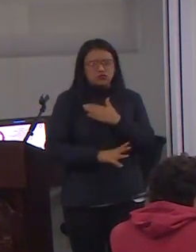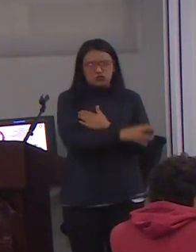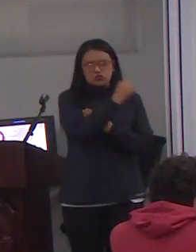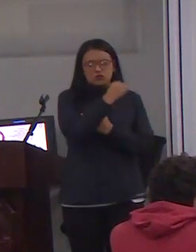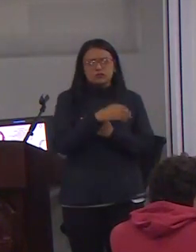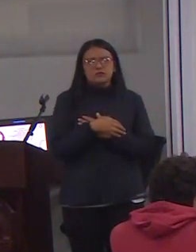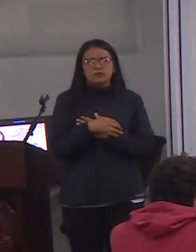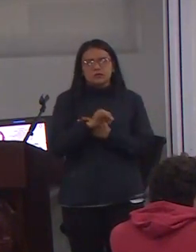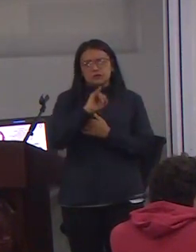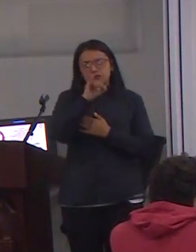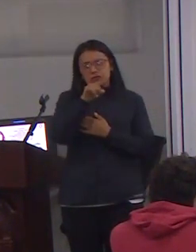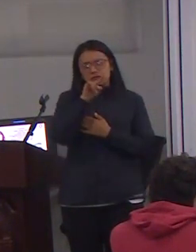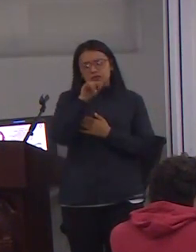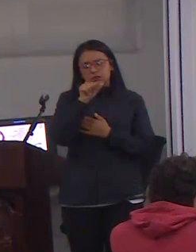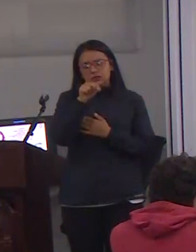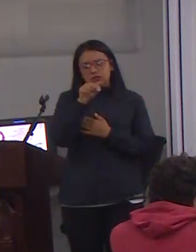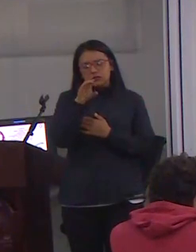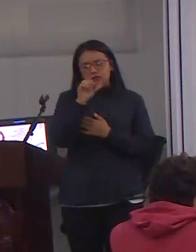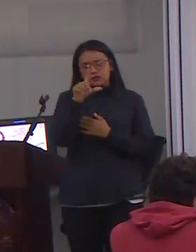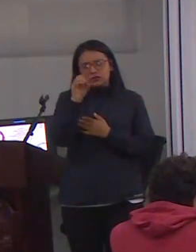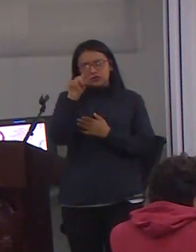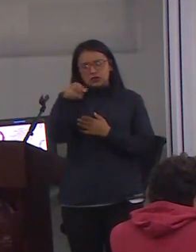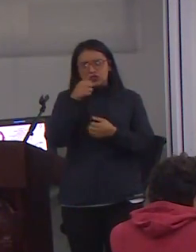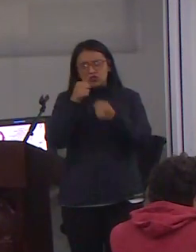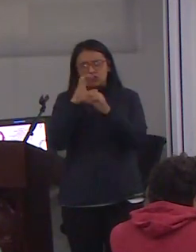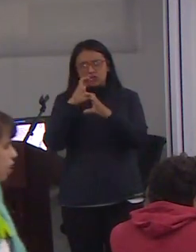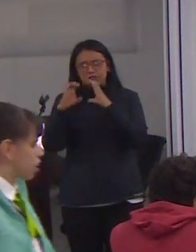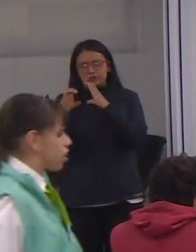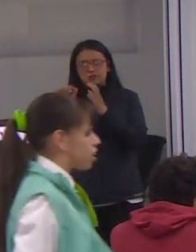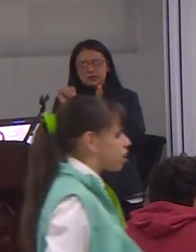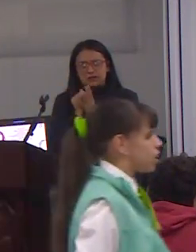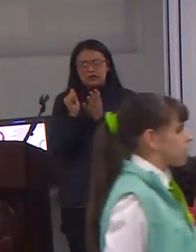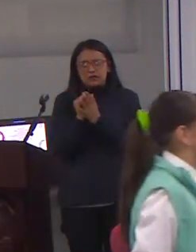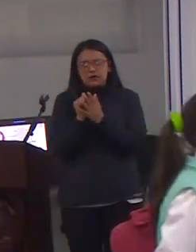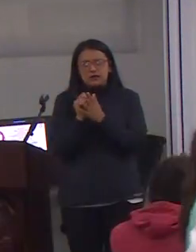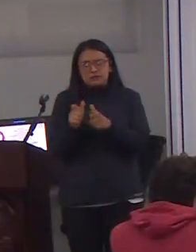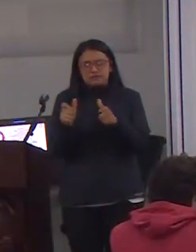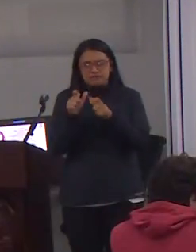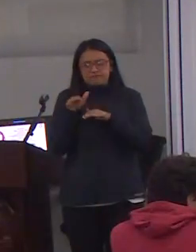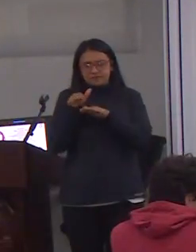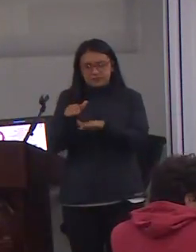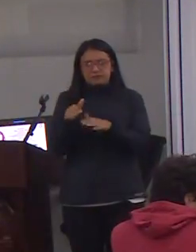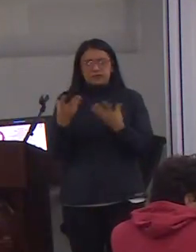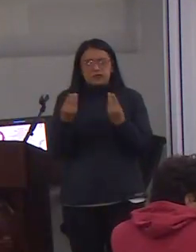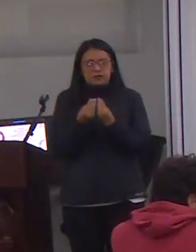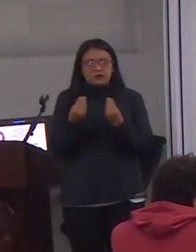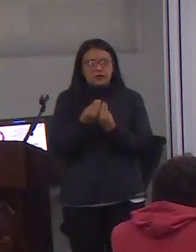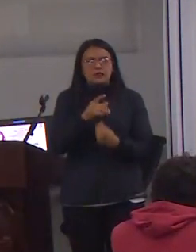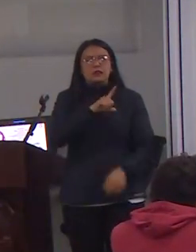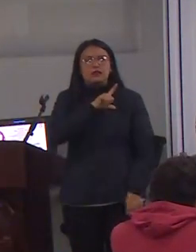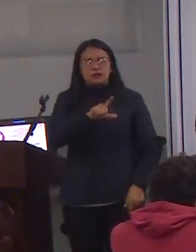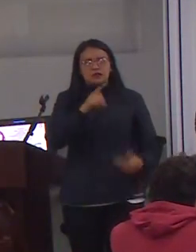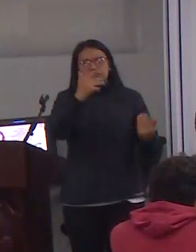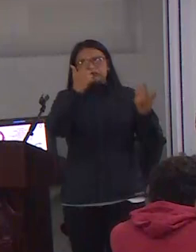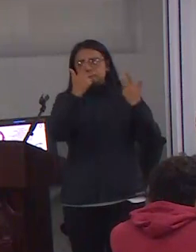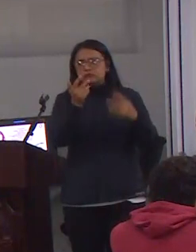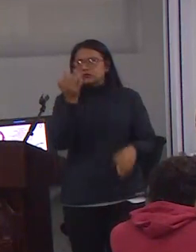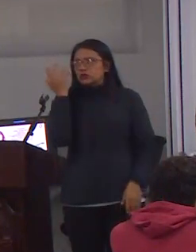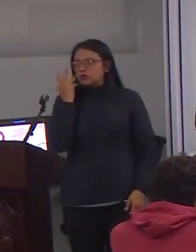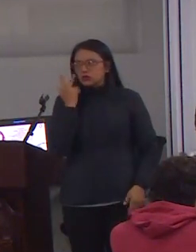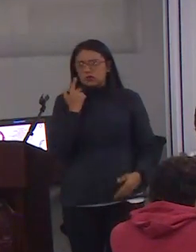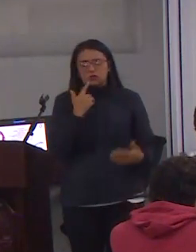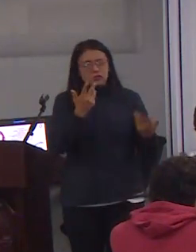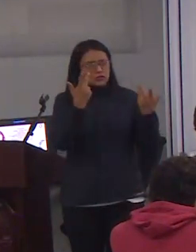Juan Carlos Ortiz que es el comunicador social de la Cámara de Representantes es un líder que nos enseña día a día